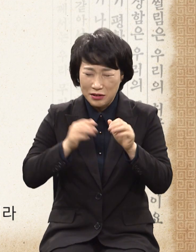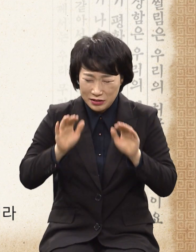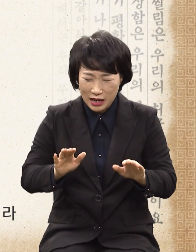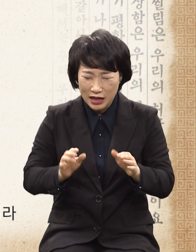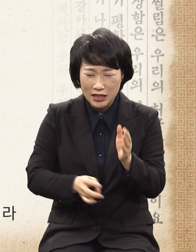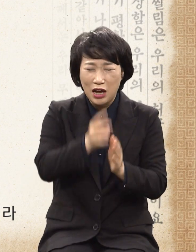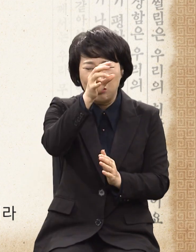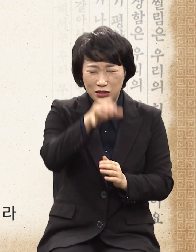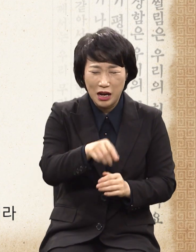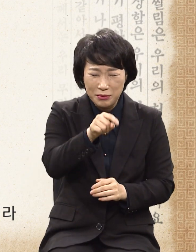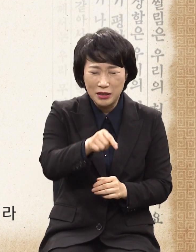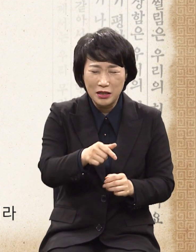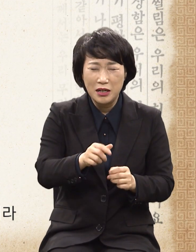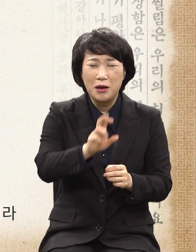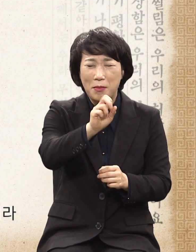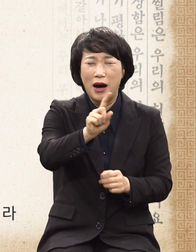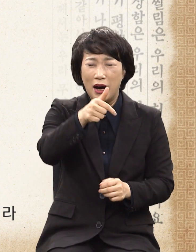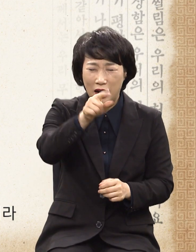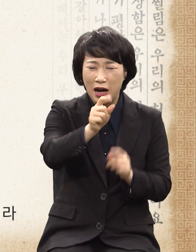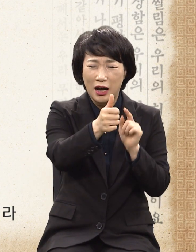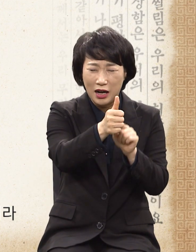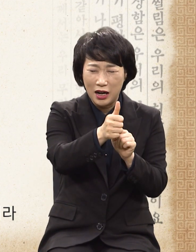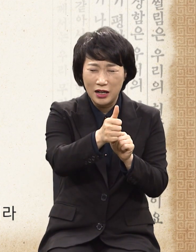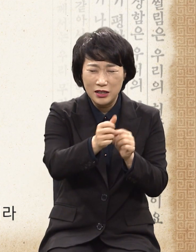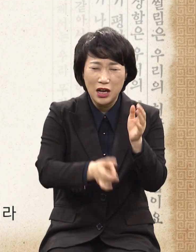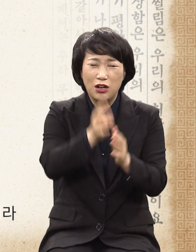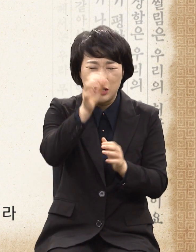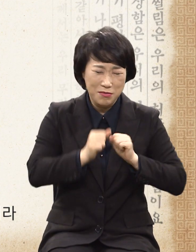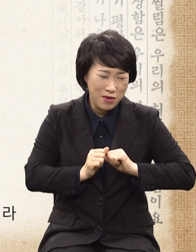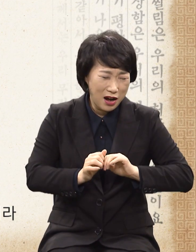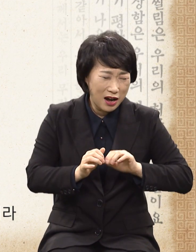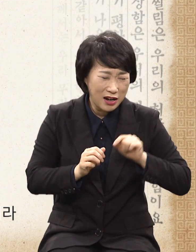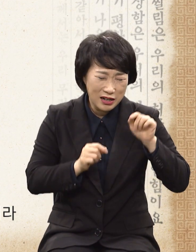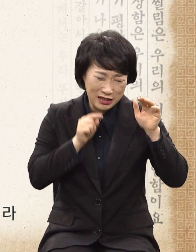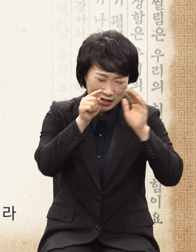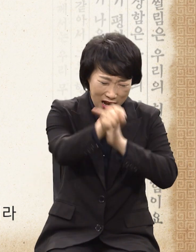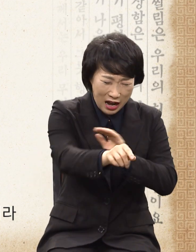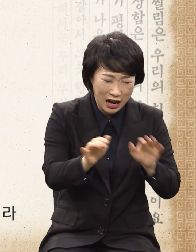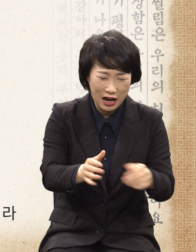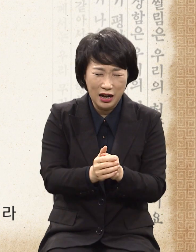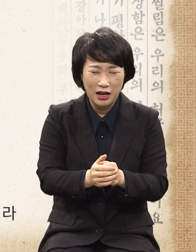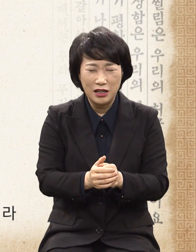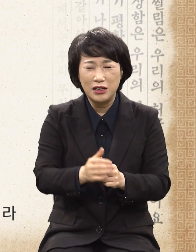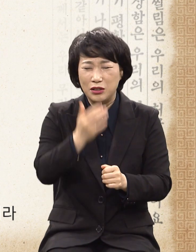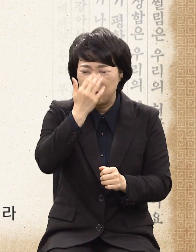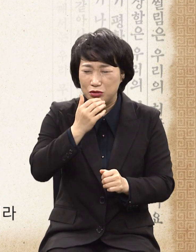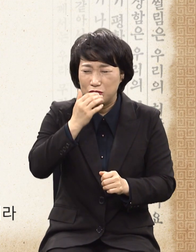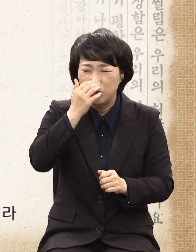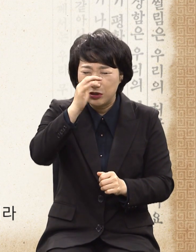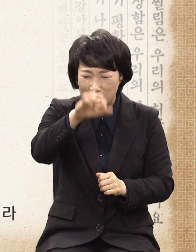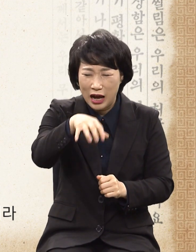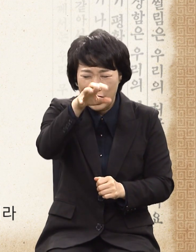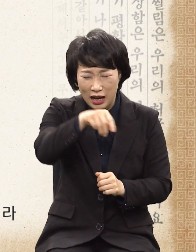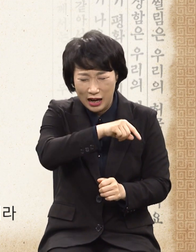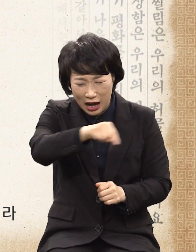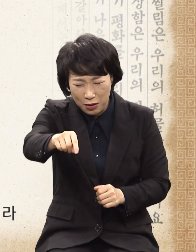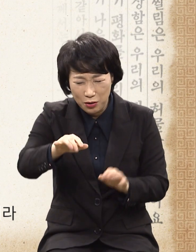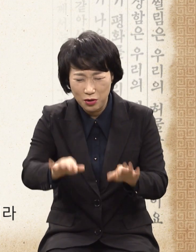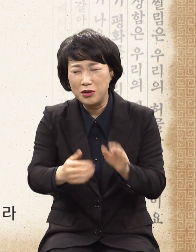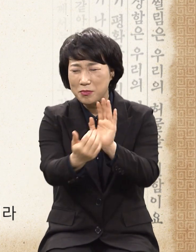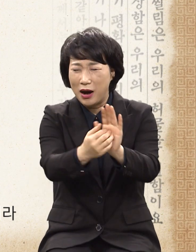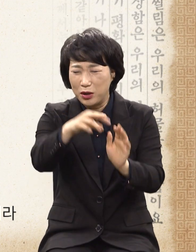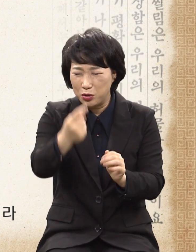때문에 예루살렘이 막아도 예루살렘을 뚫고, 그리고 유다로 가고 유다가 막아도 유다를